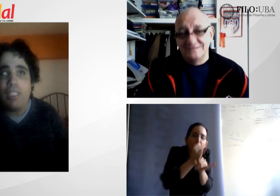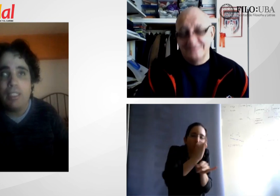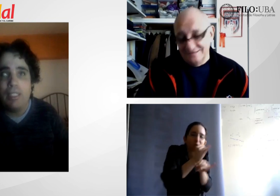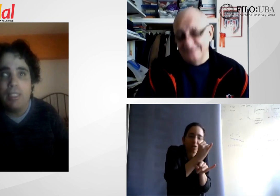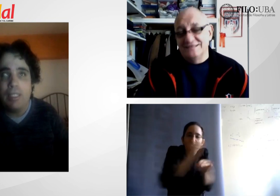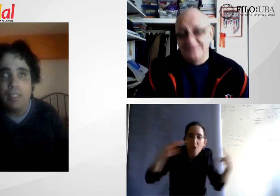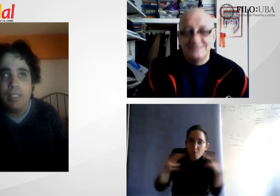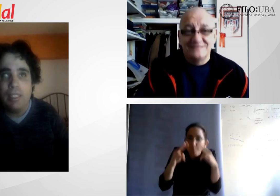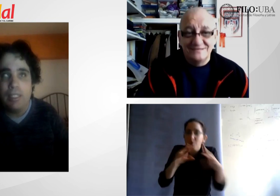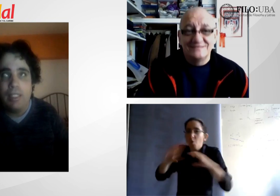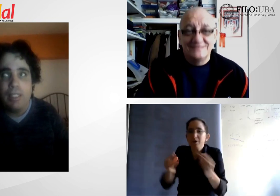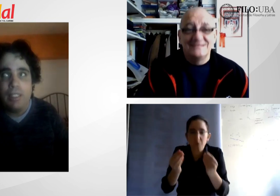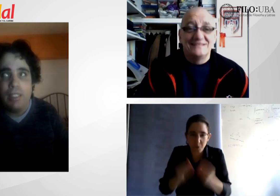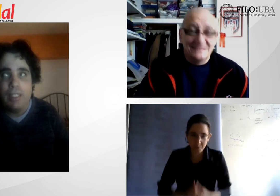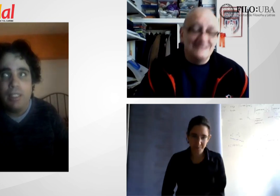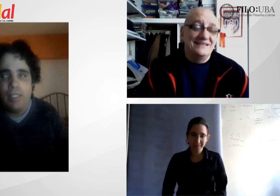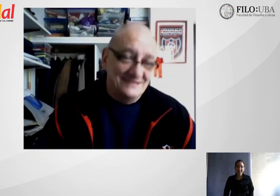oyentes?